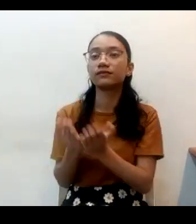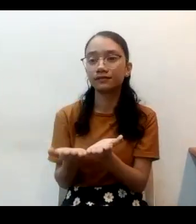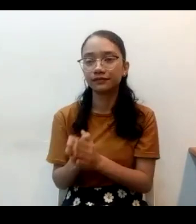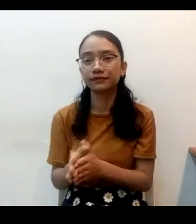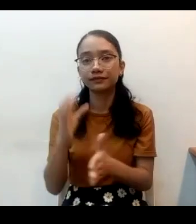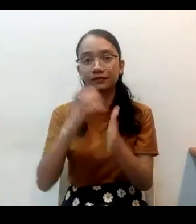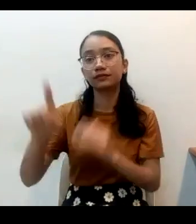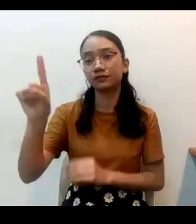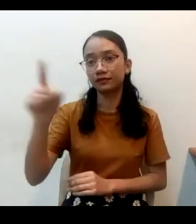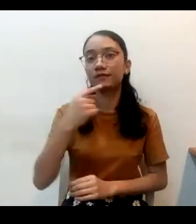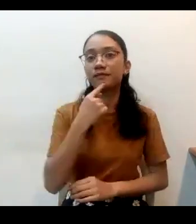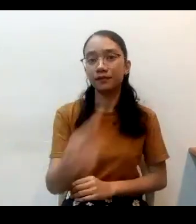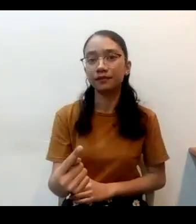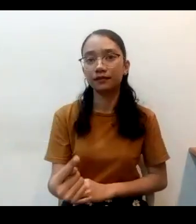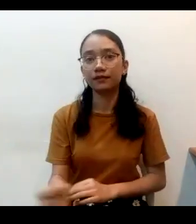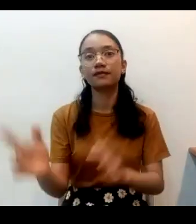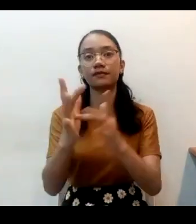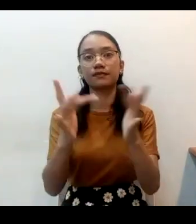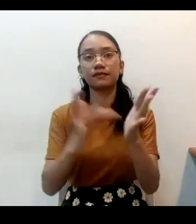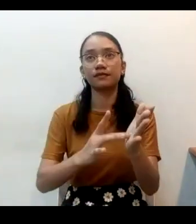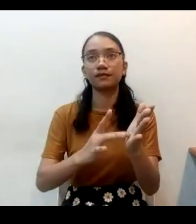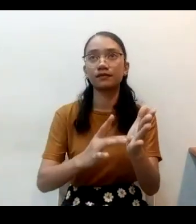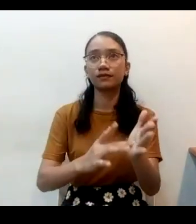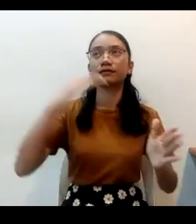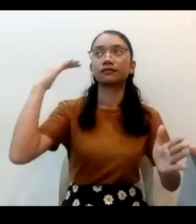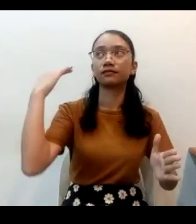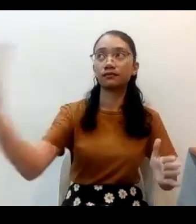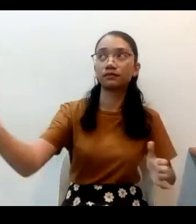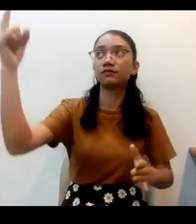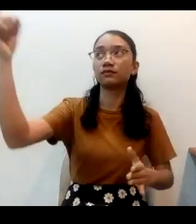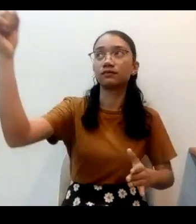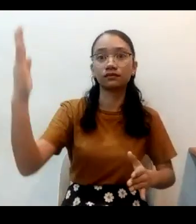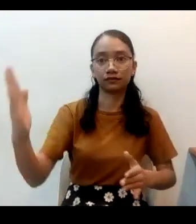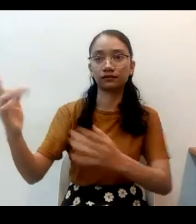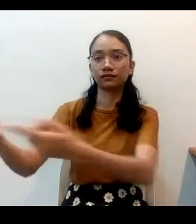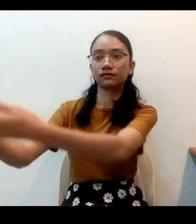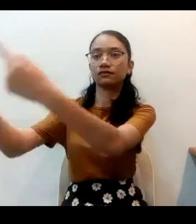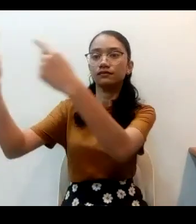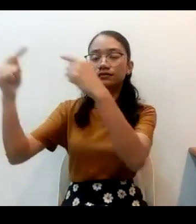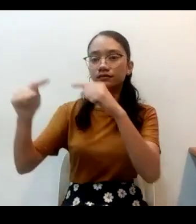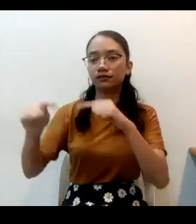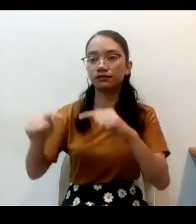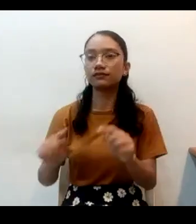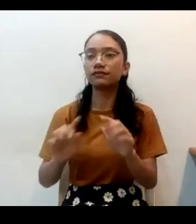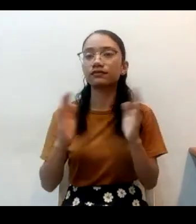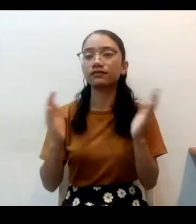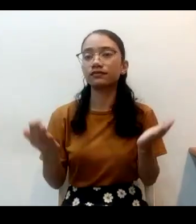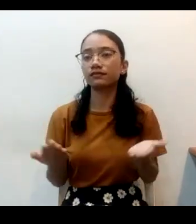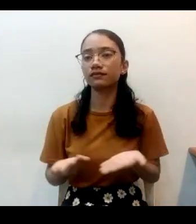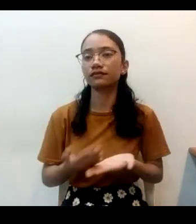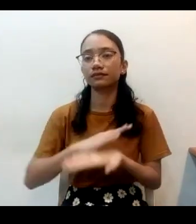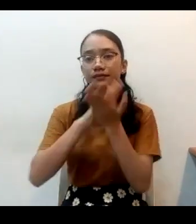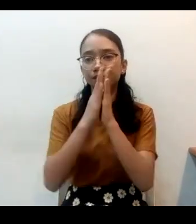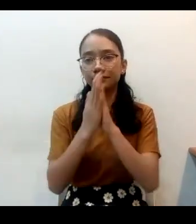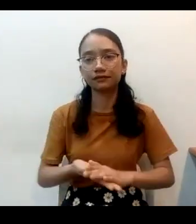1 says, Jesus is God and He came to this world as a form of man. Sinabi po sa kapitulo 1, si Jesus yung Diyos na nagkatawang